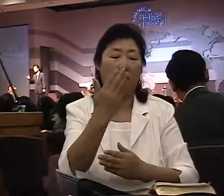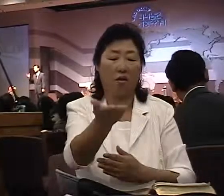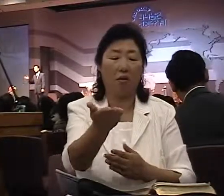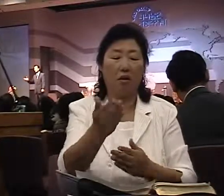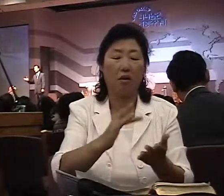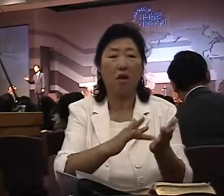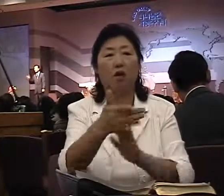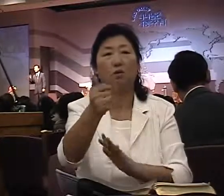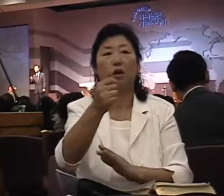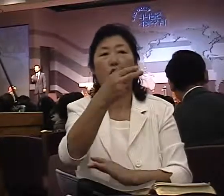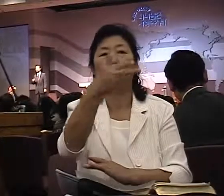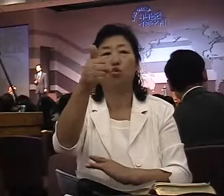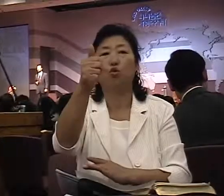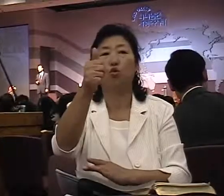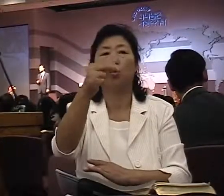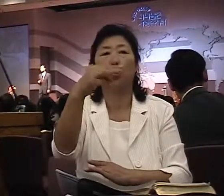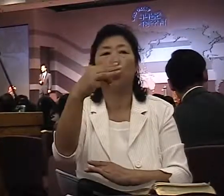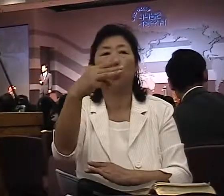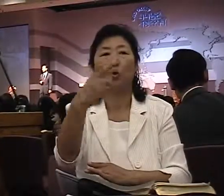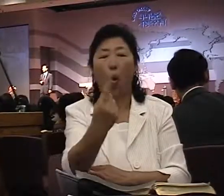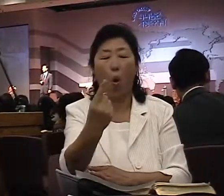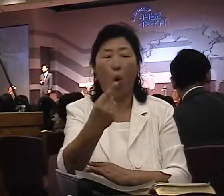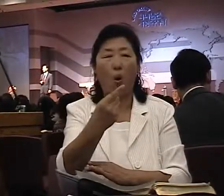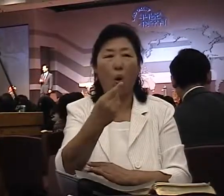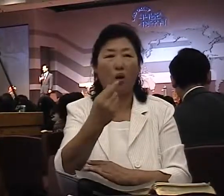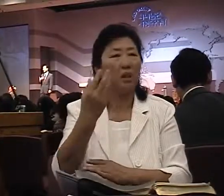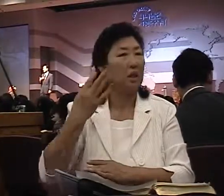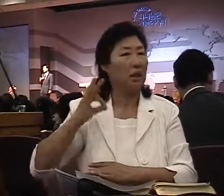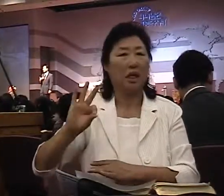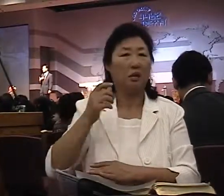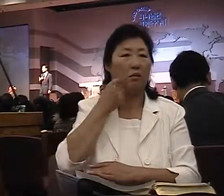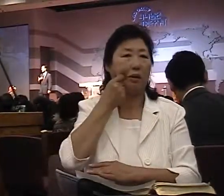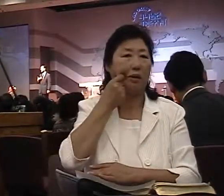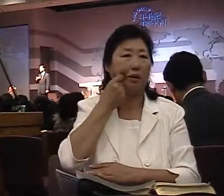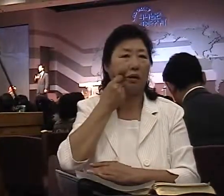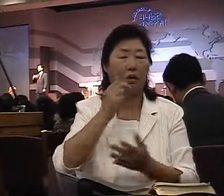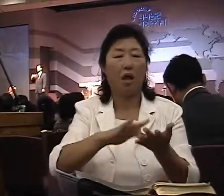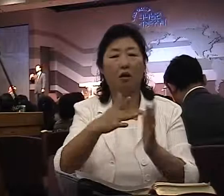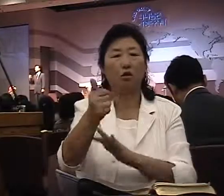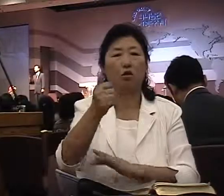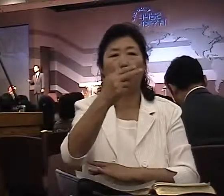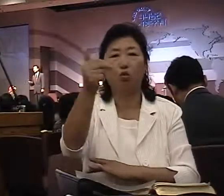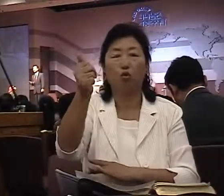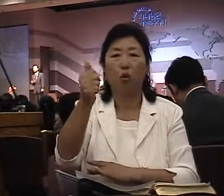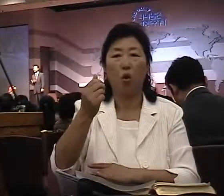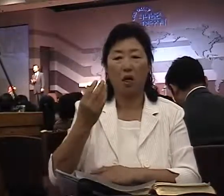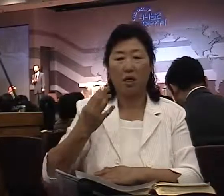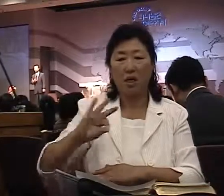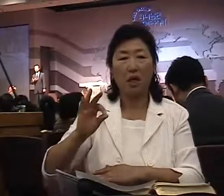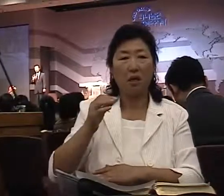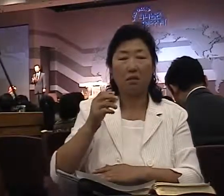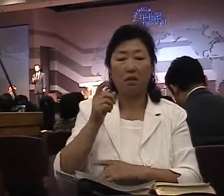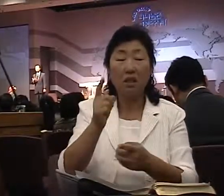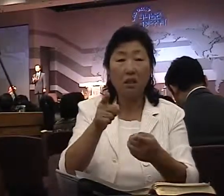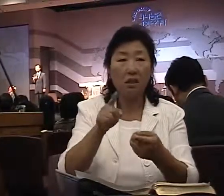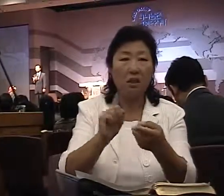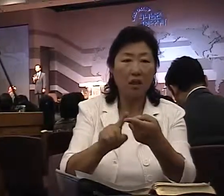예수를 주로 시인할 수 없다고 말씀을 하십니다. 내가 예수를 주로 시인할 수 있다는 것 자체가 성령님께서 오셨다는